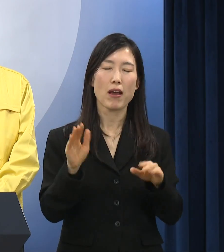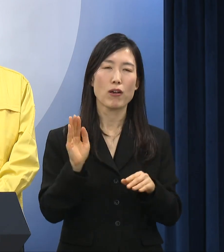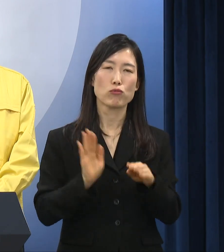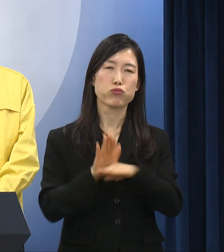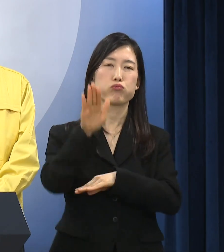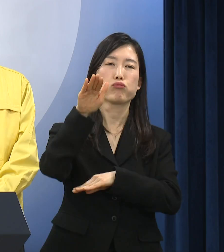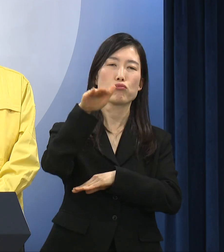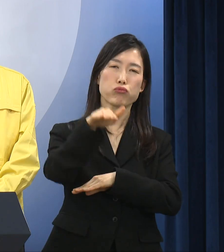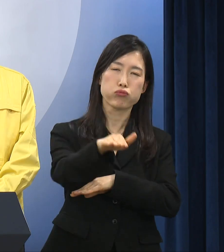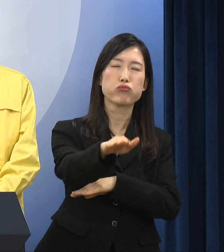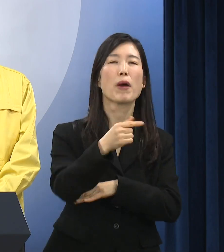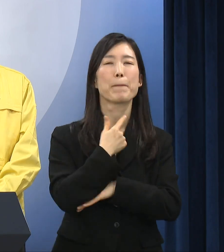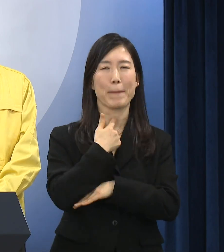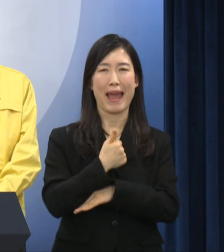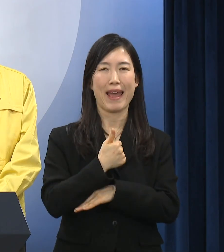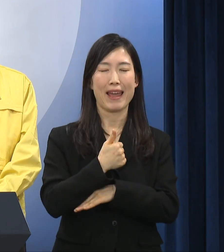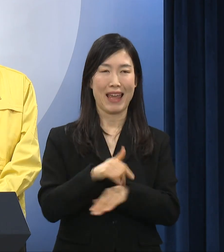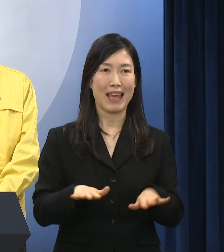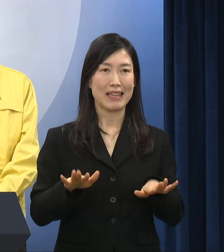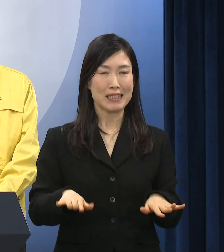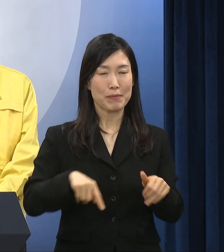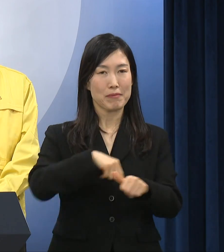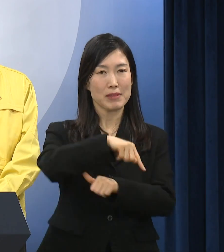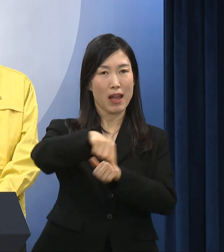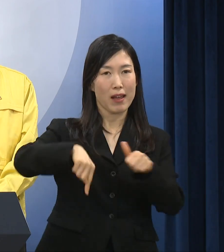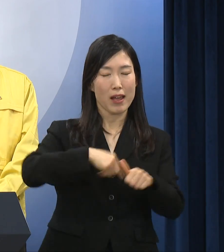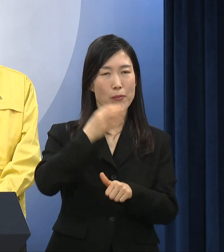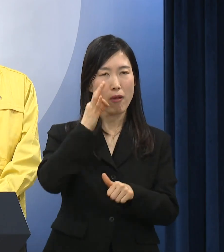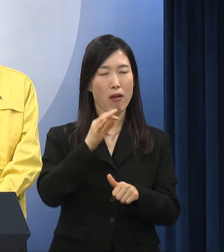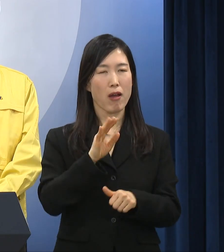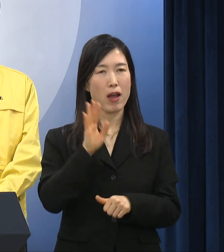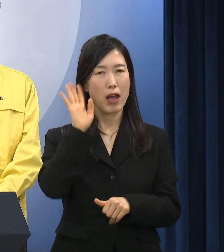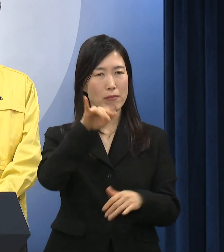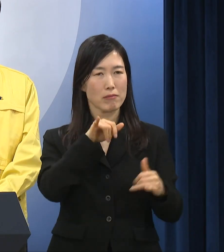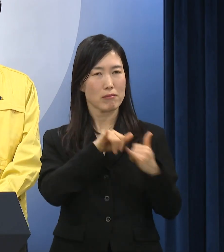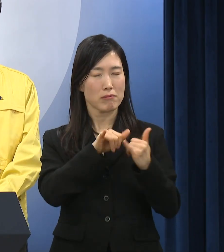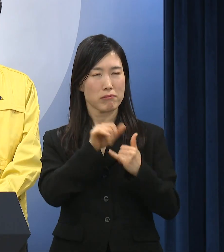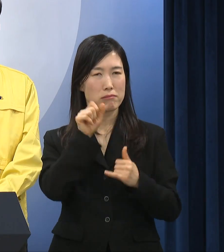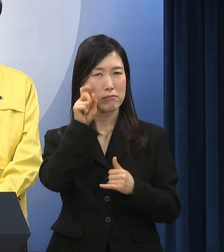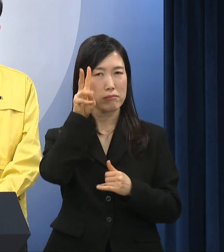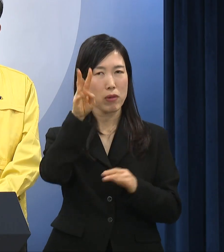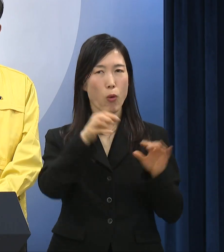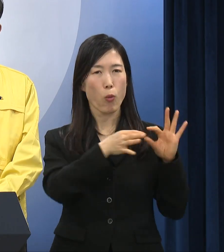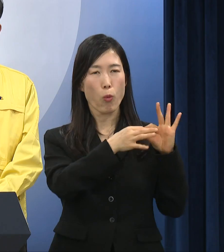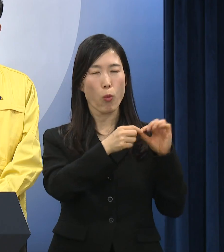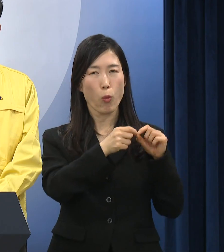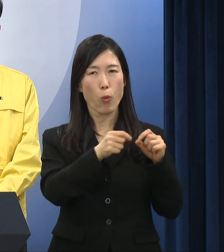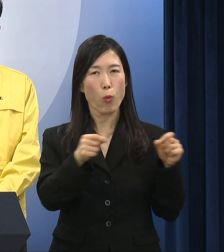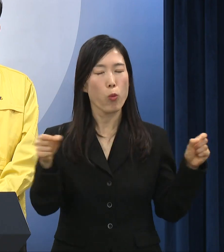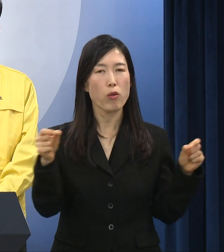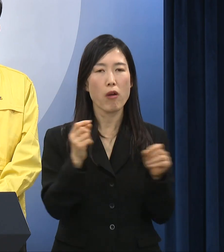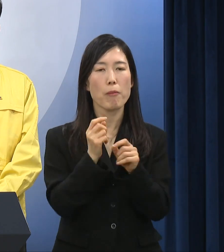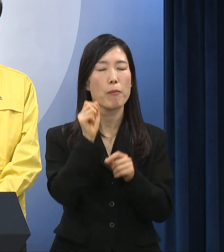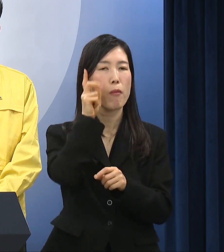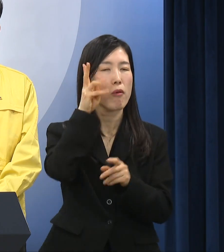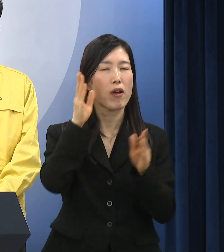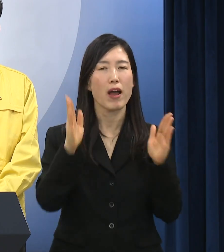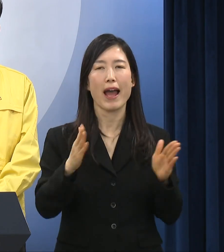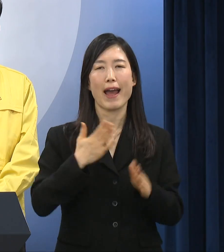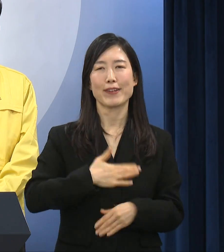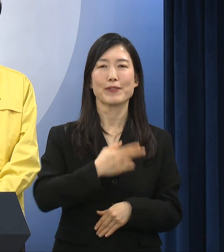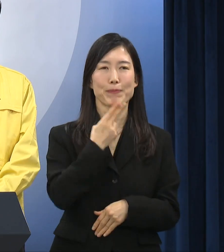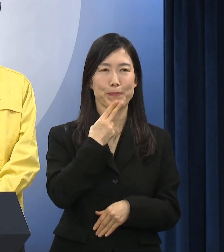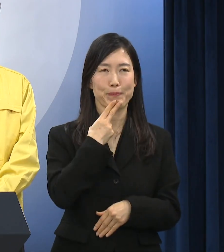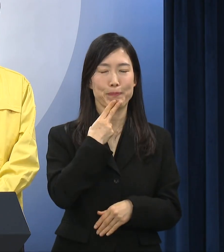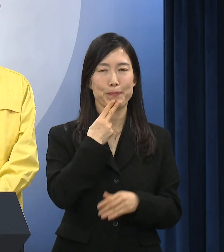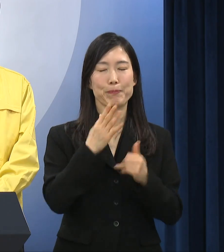나타났었습니다. 지금 현재의 상황이 어느 정도로 장기화될 거냐 하는 것은 여러 가지 가변적인 상황이 있어서 좀